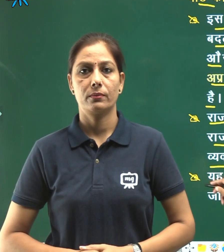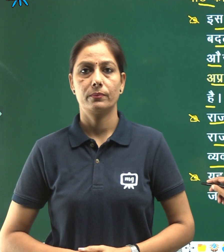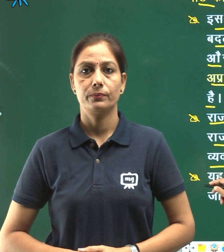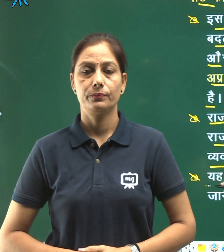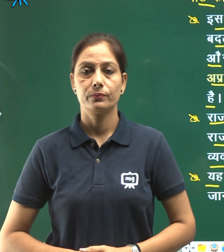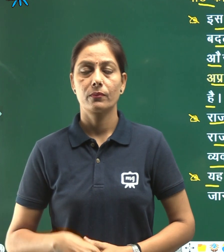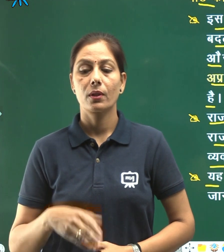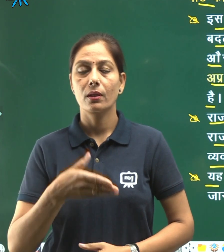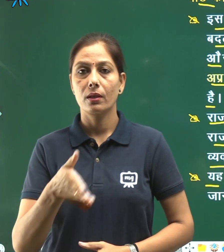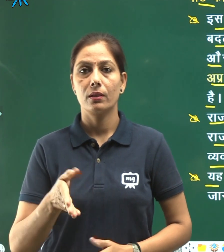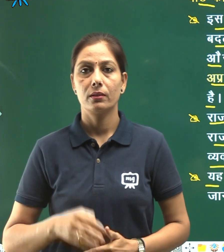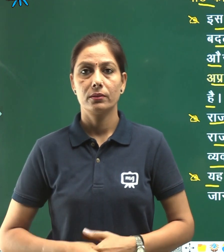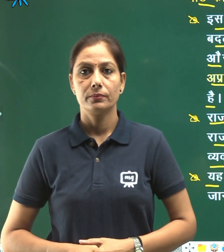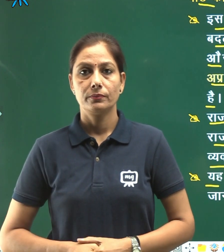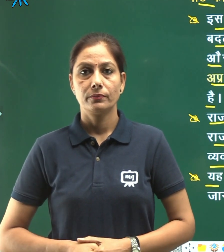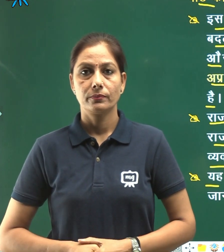यह